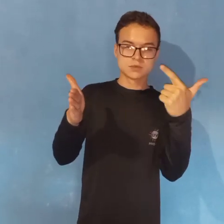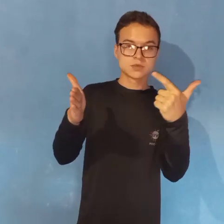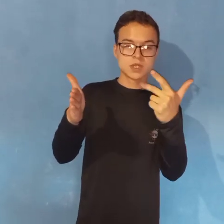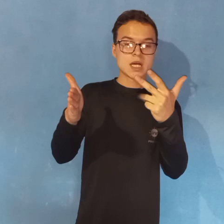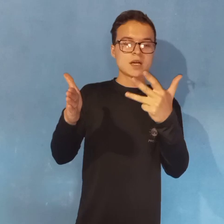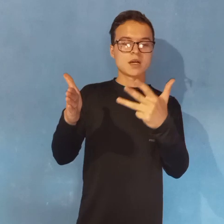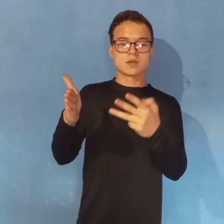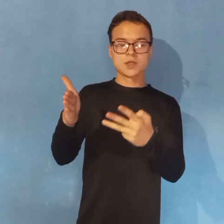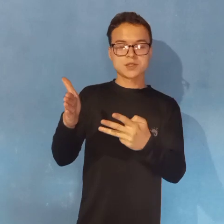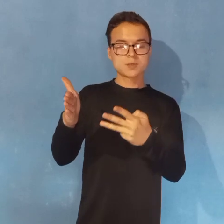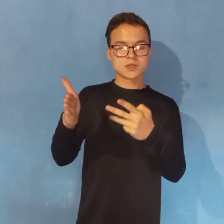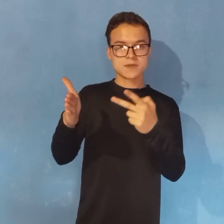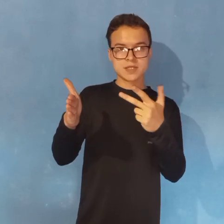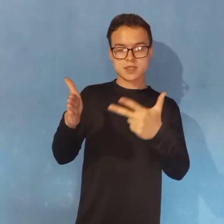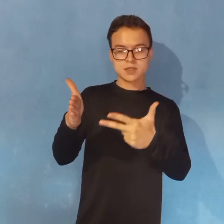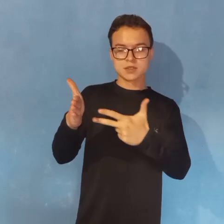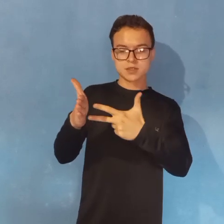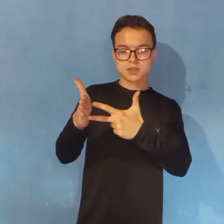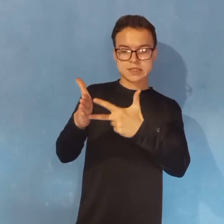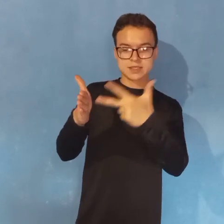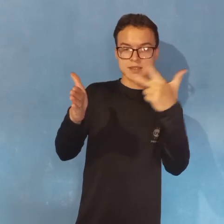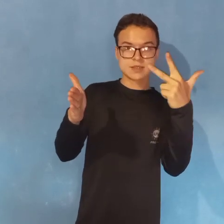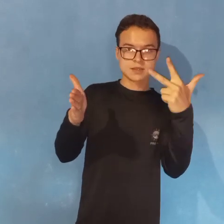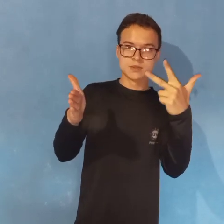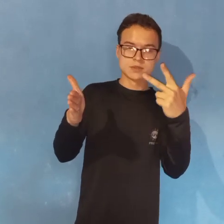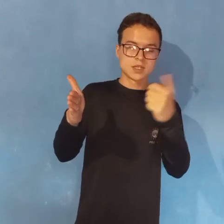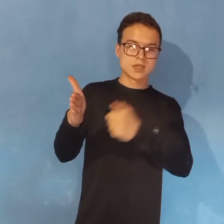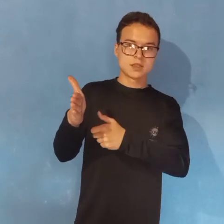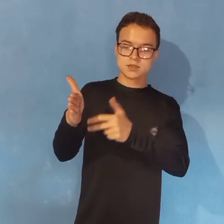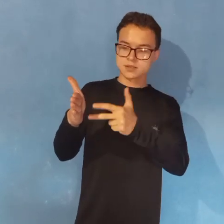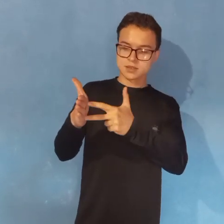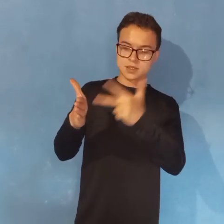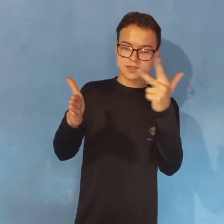segundo. Agora a gente pode fazer esse aqui, terceiro,